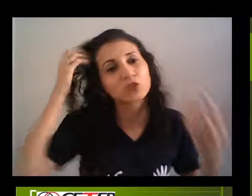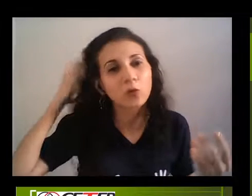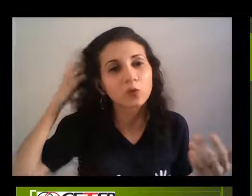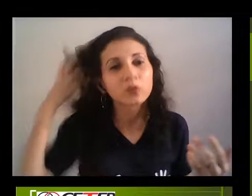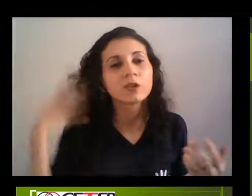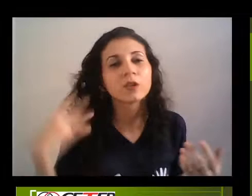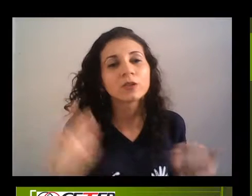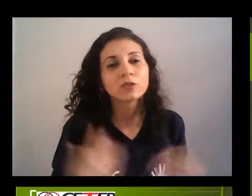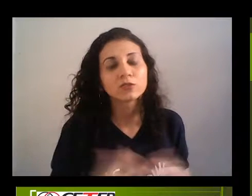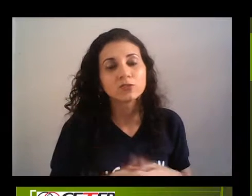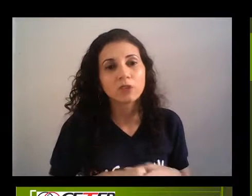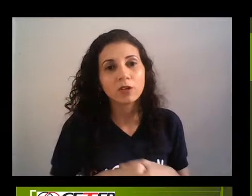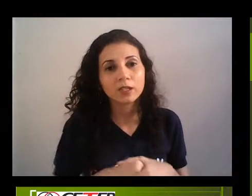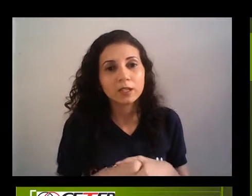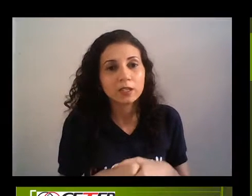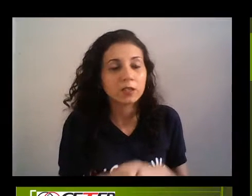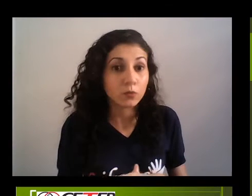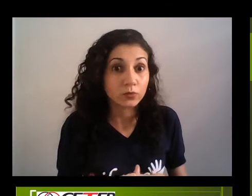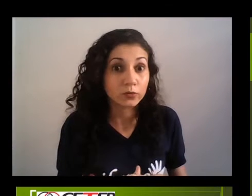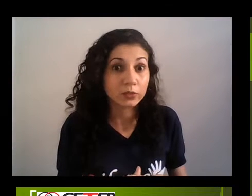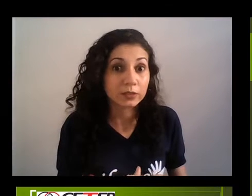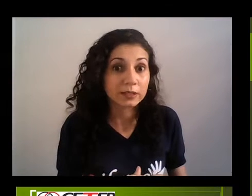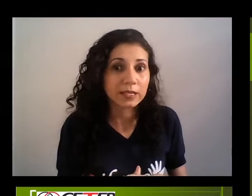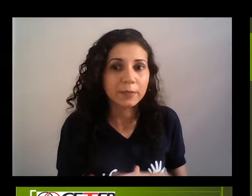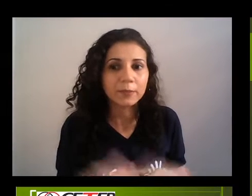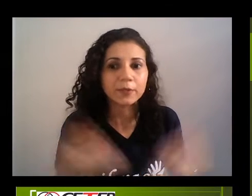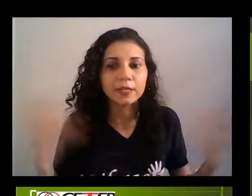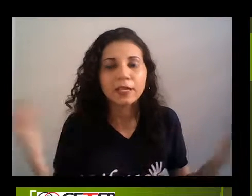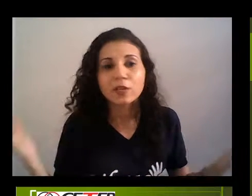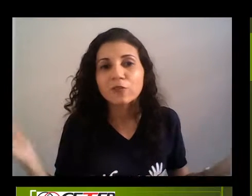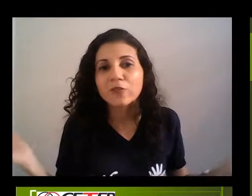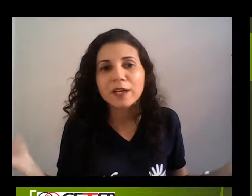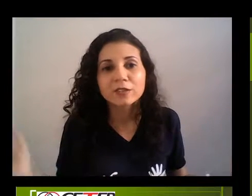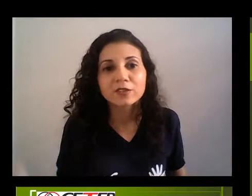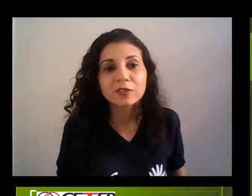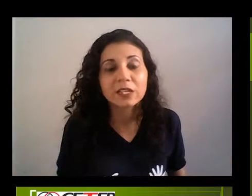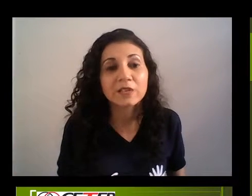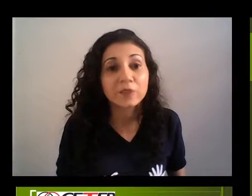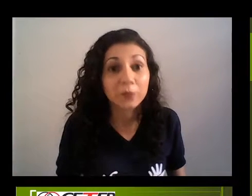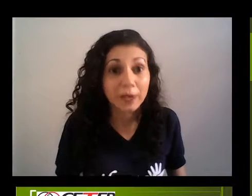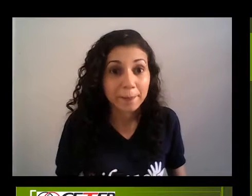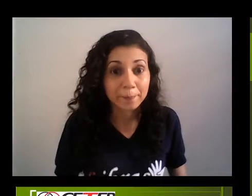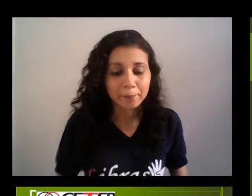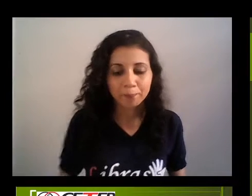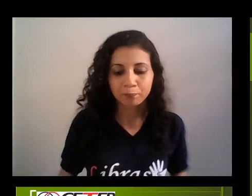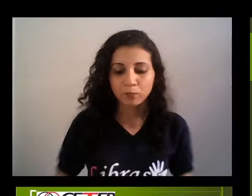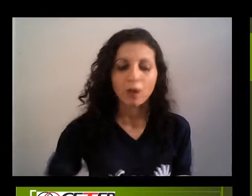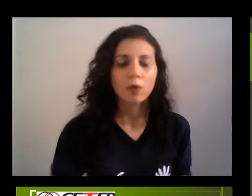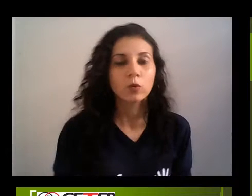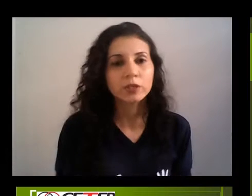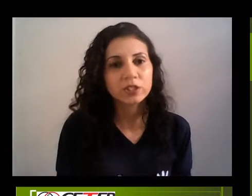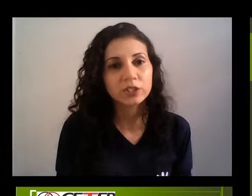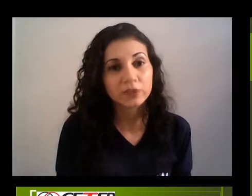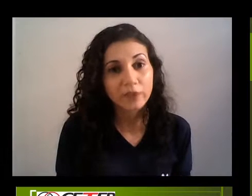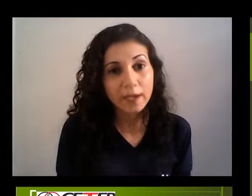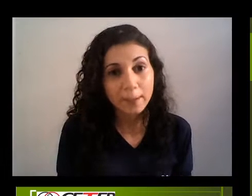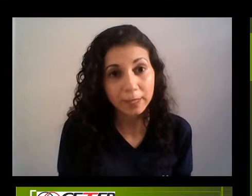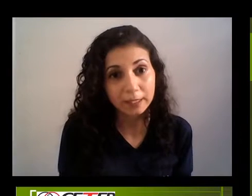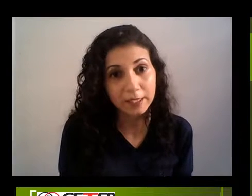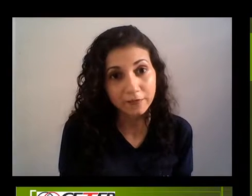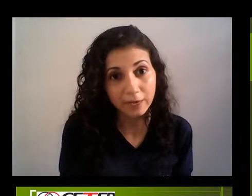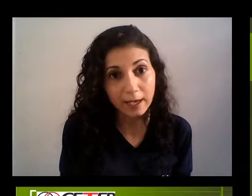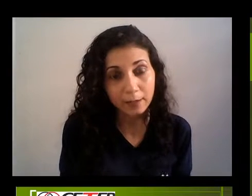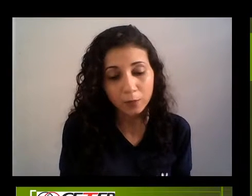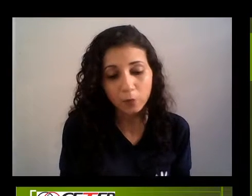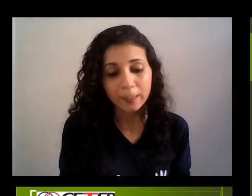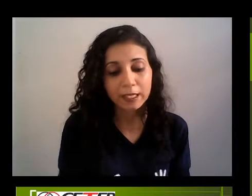emitir som. Só que ele não ouve. Tá, mas por que ele não fala? Não sei o que, vamos lá. Quando a gente vai aprender